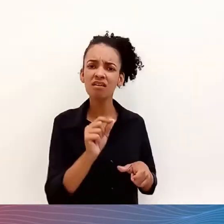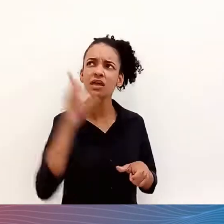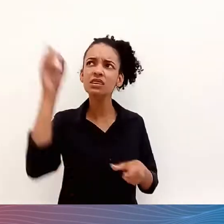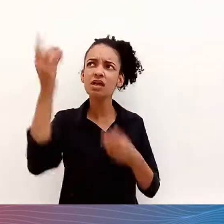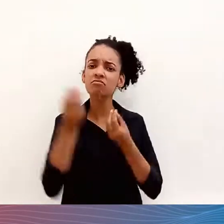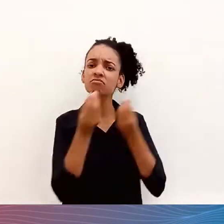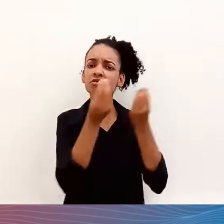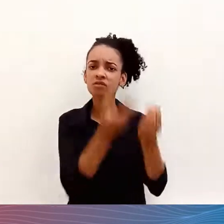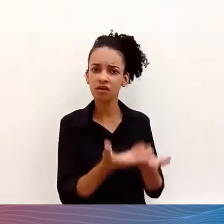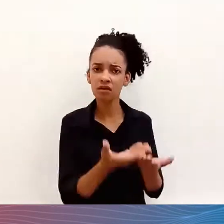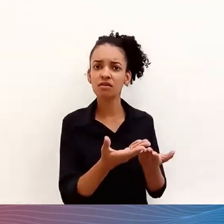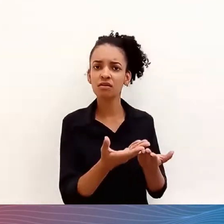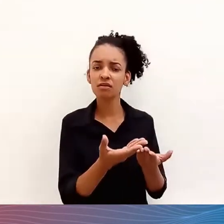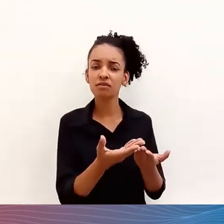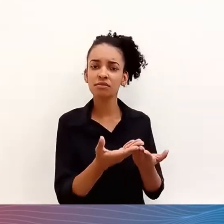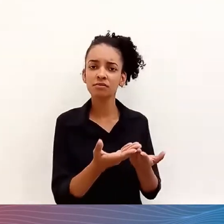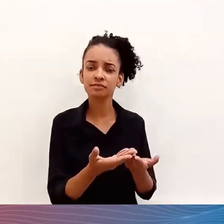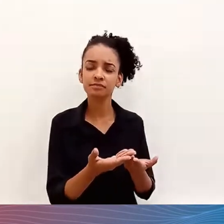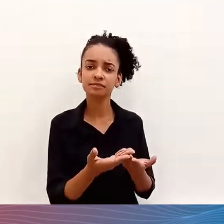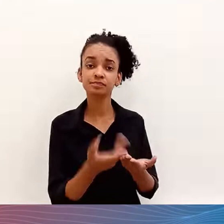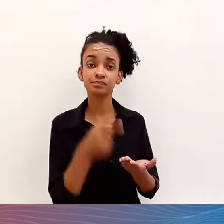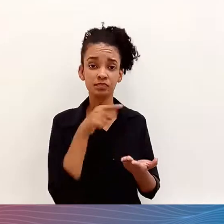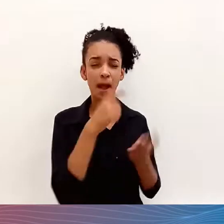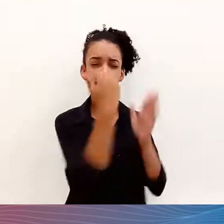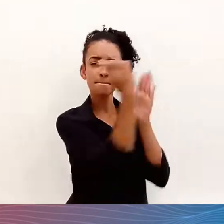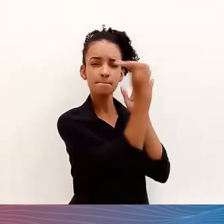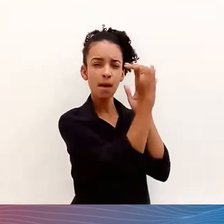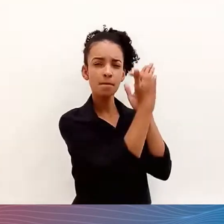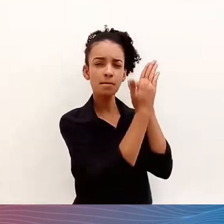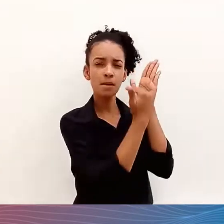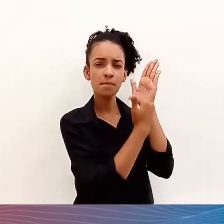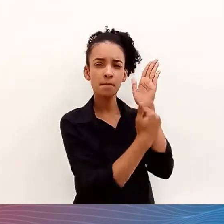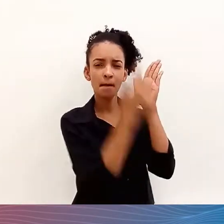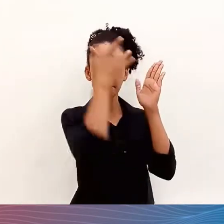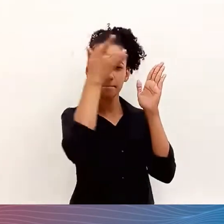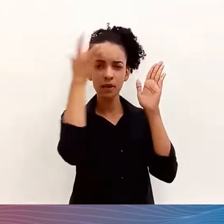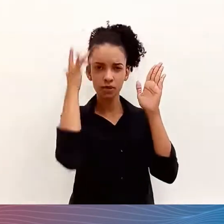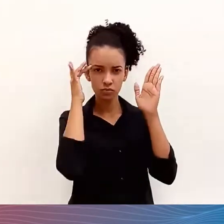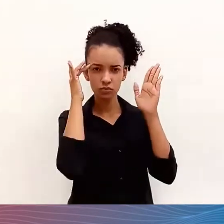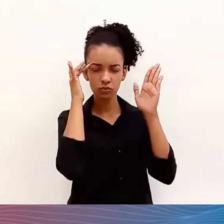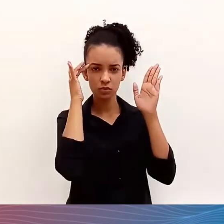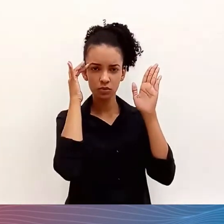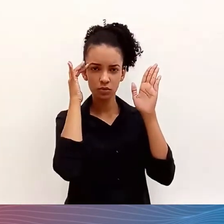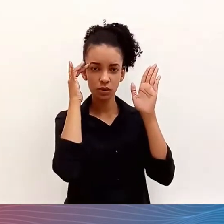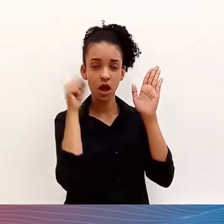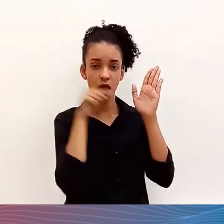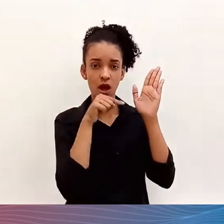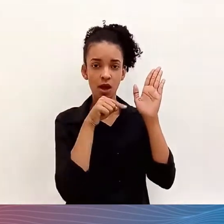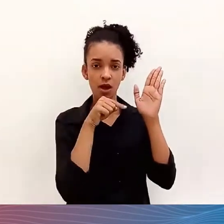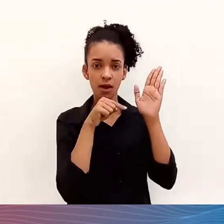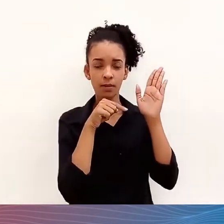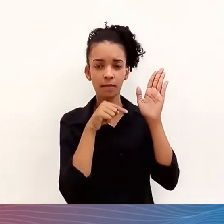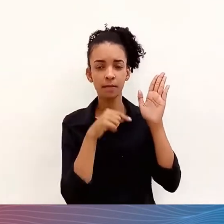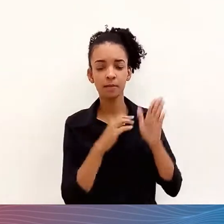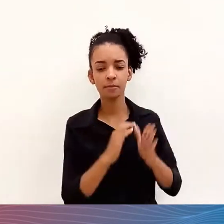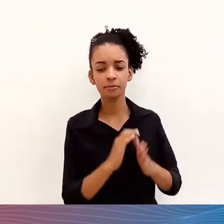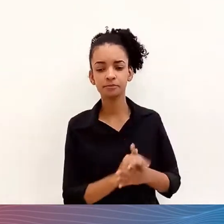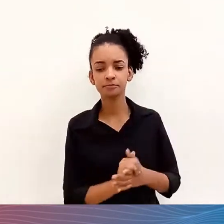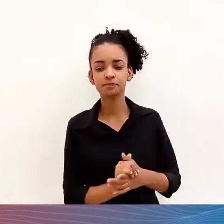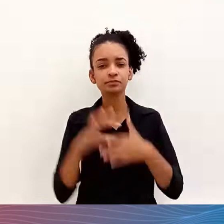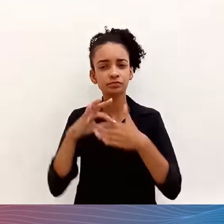encabeçado, essa lista de pessoas encabeçado pelos apóstolos, né? Então, os apóstolos